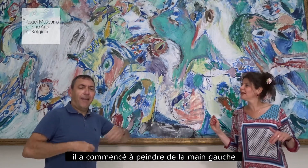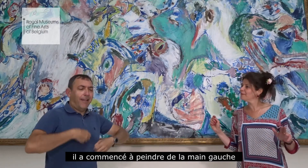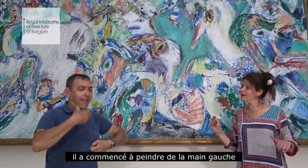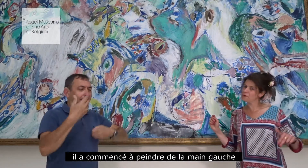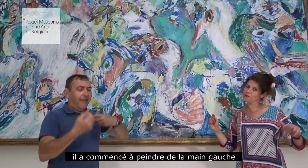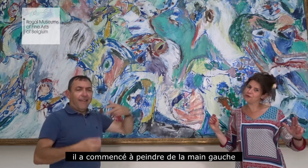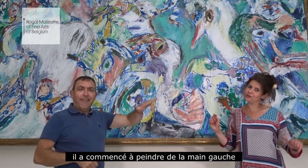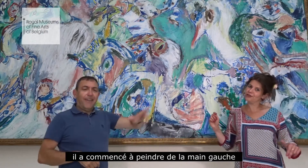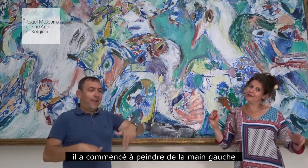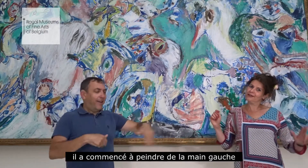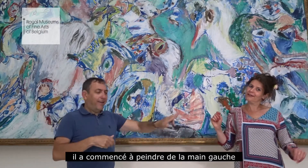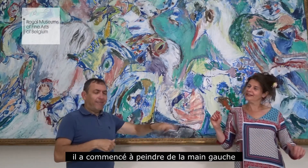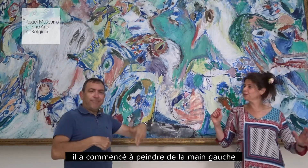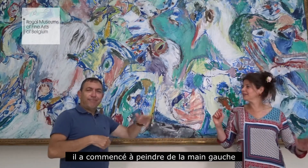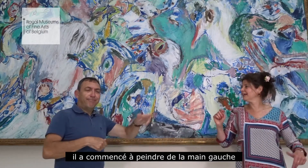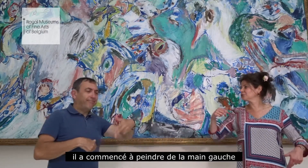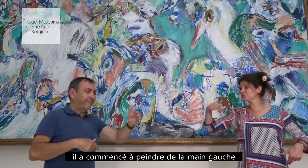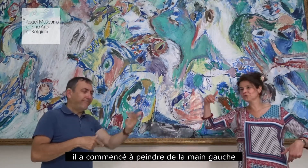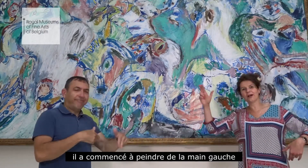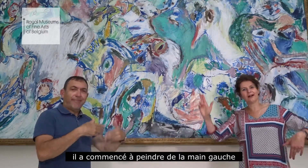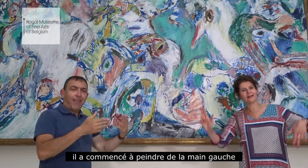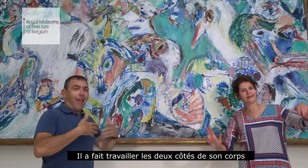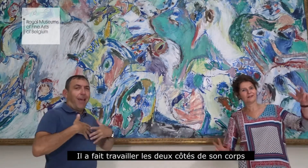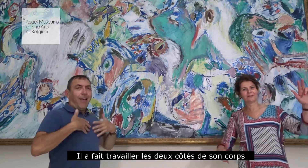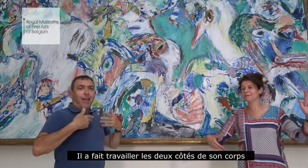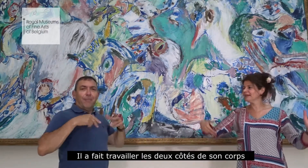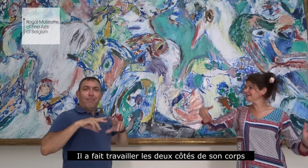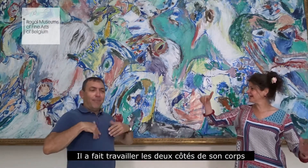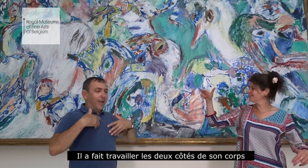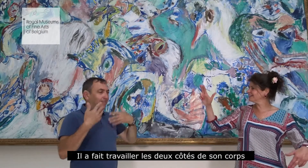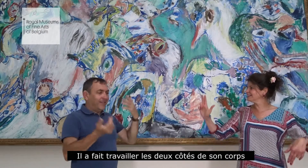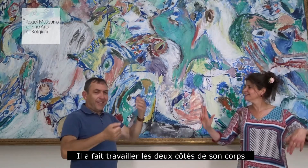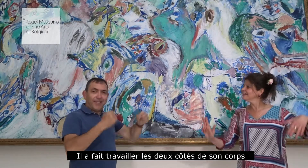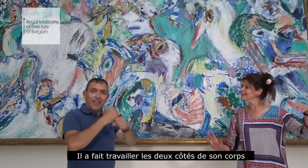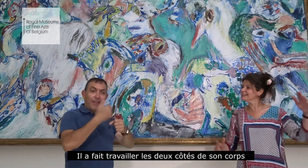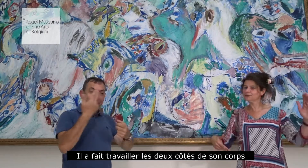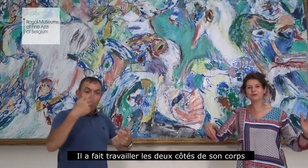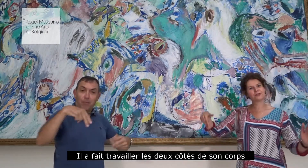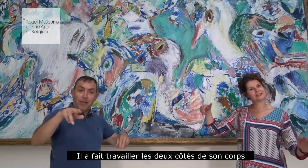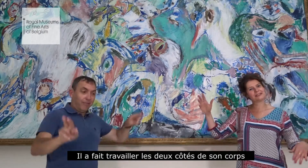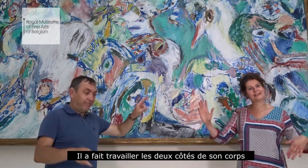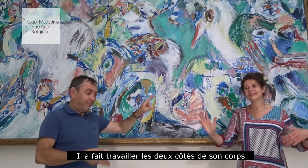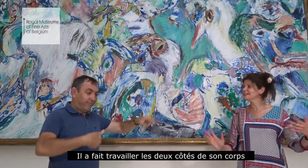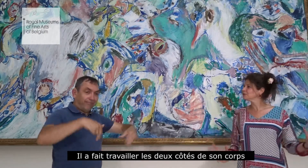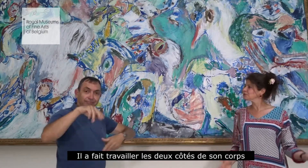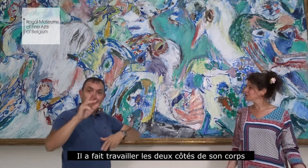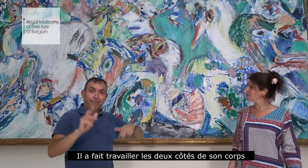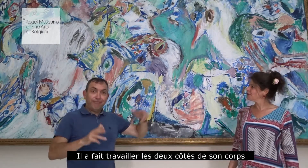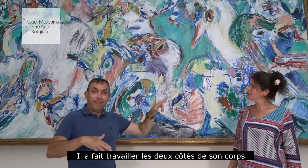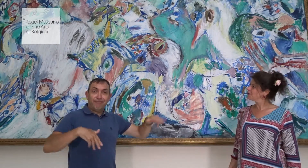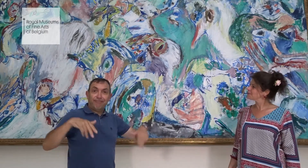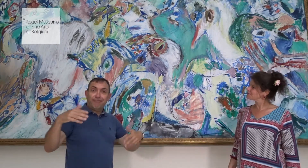main gauche. Donc il a toujours fait bien travailler les deux côtés de son corps.